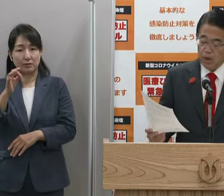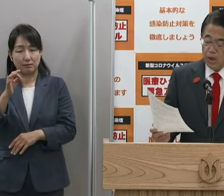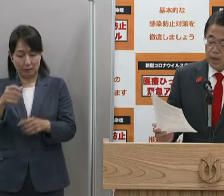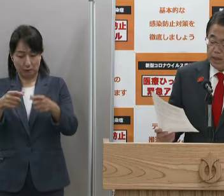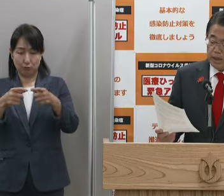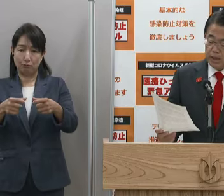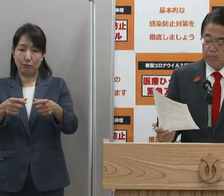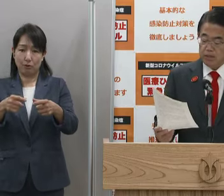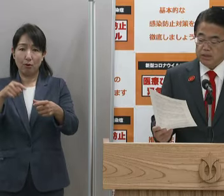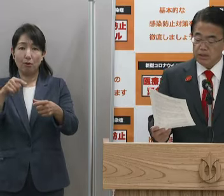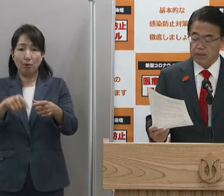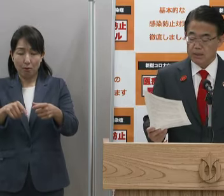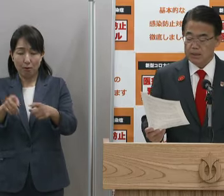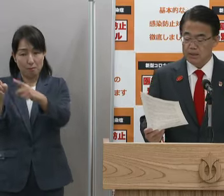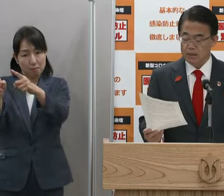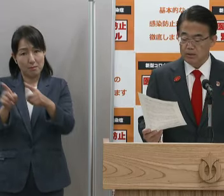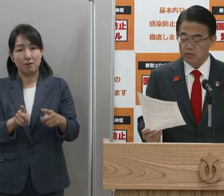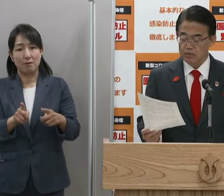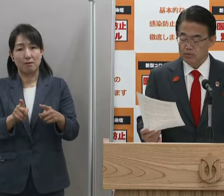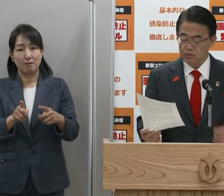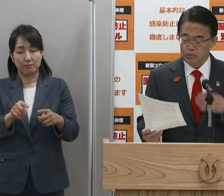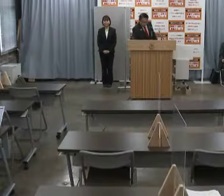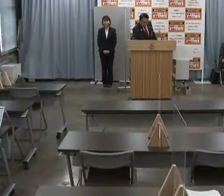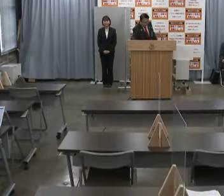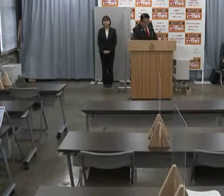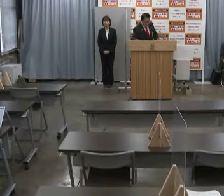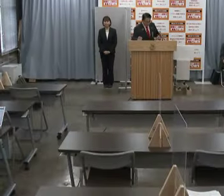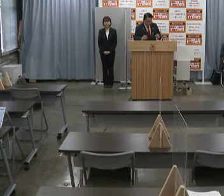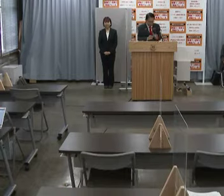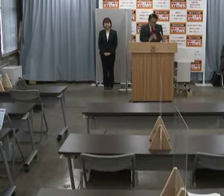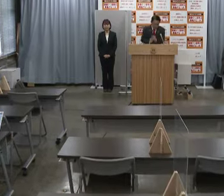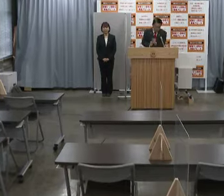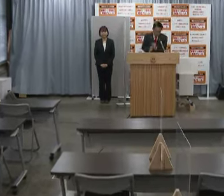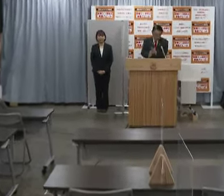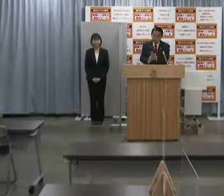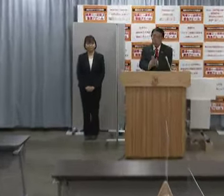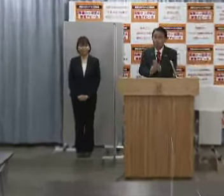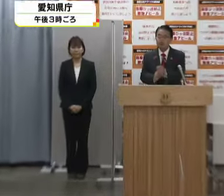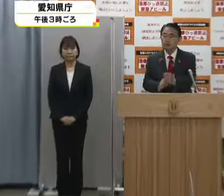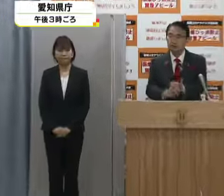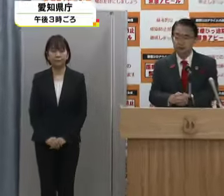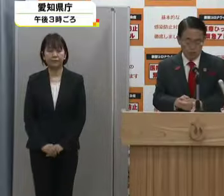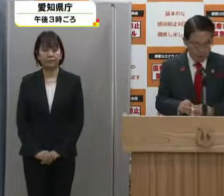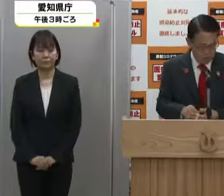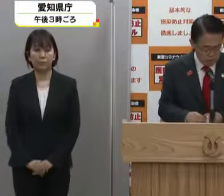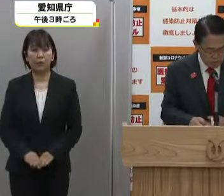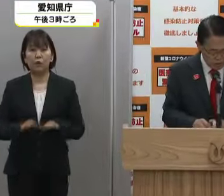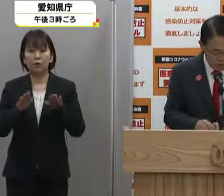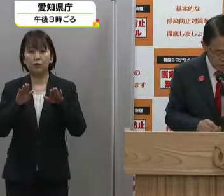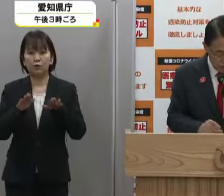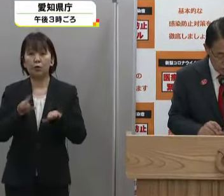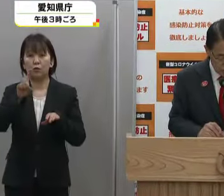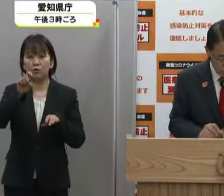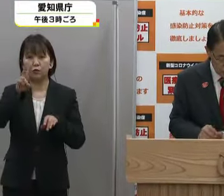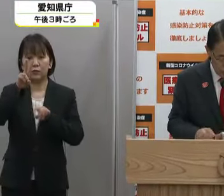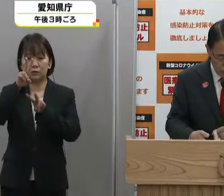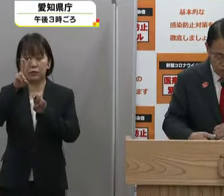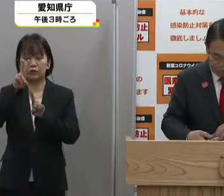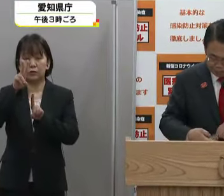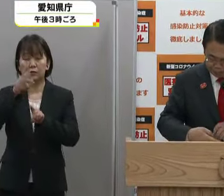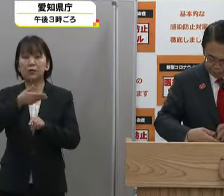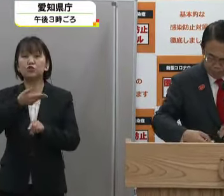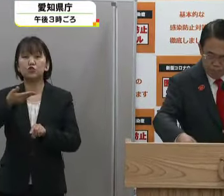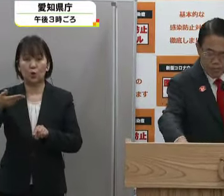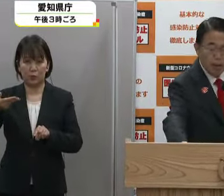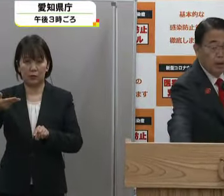愛知県の全国旅行支援が年明け1月10日から再開です大村知事は今日の会見で今月27日